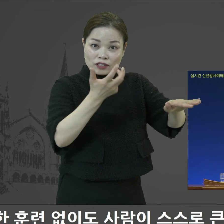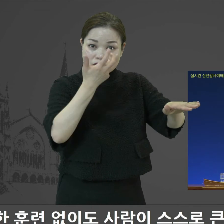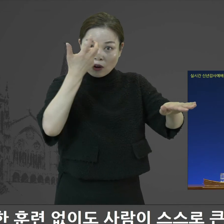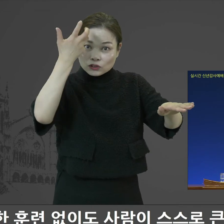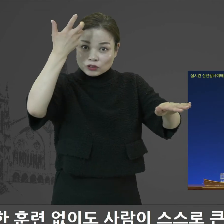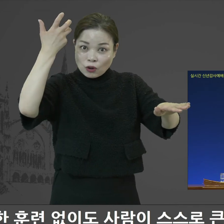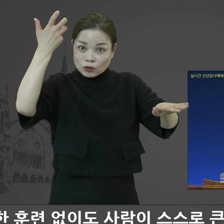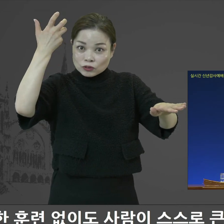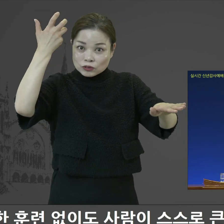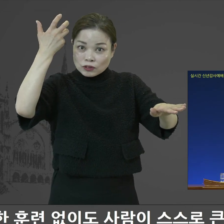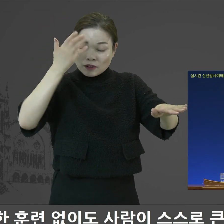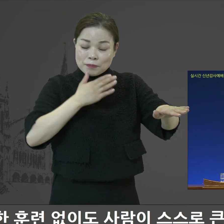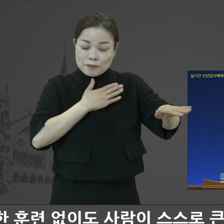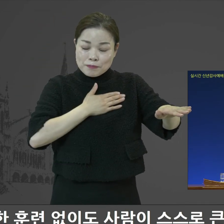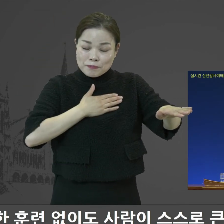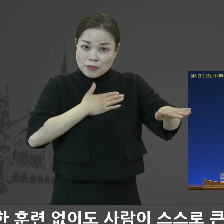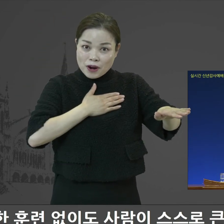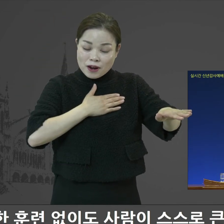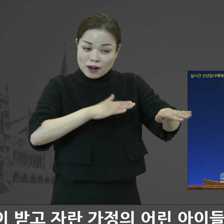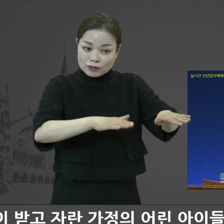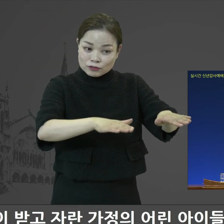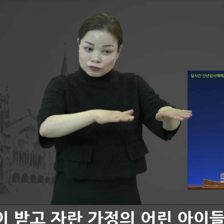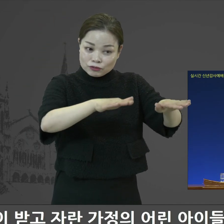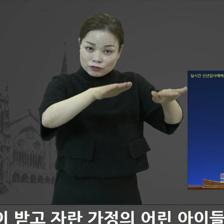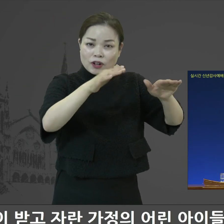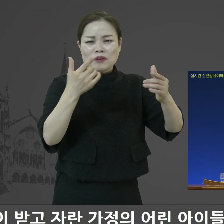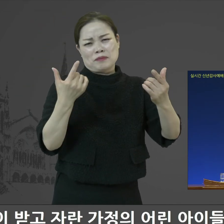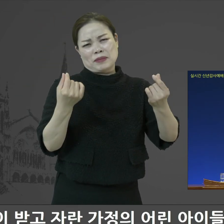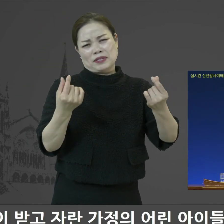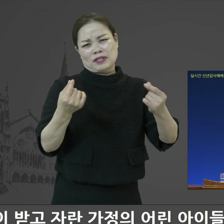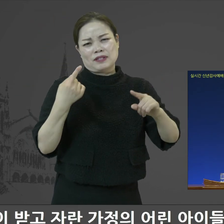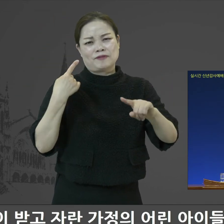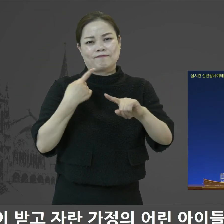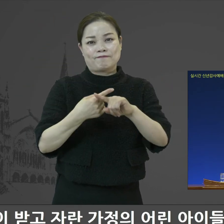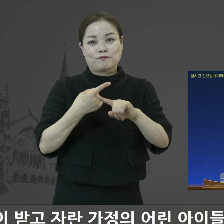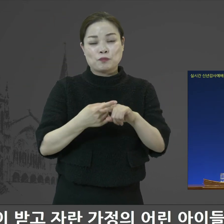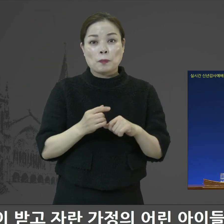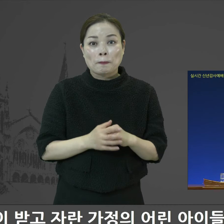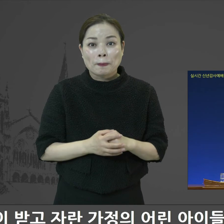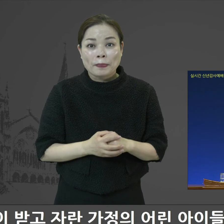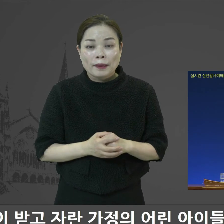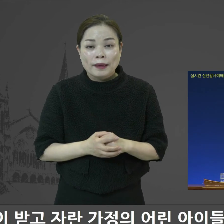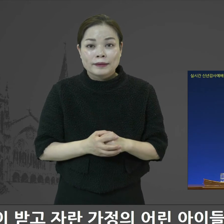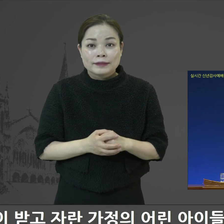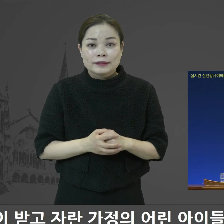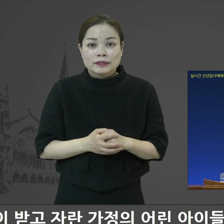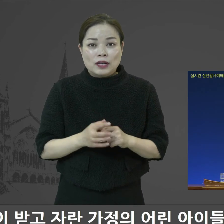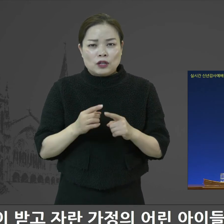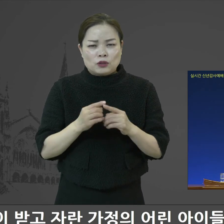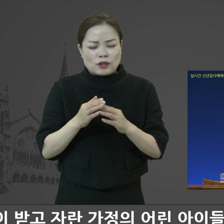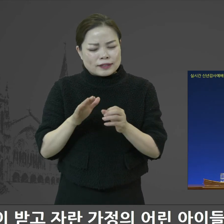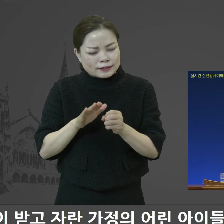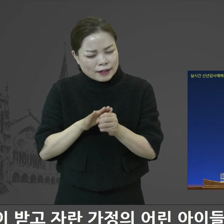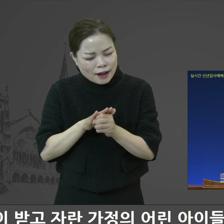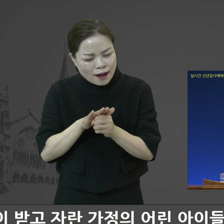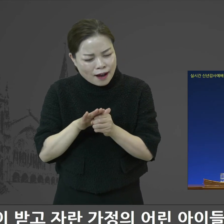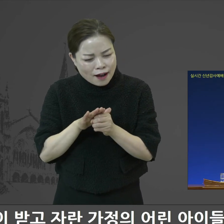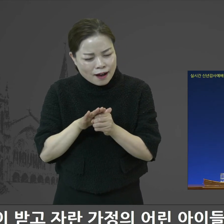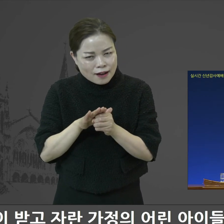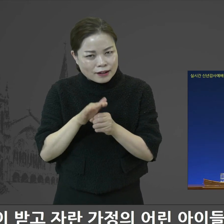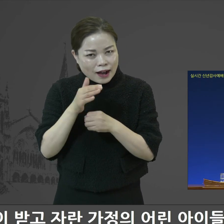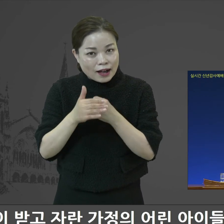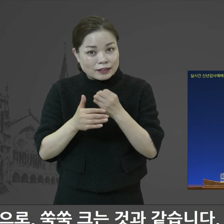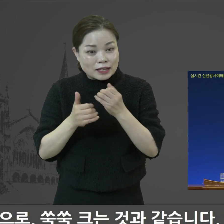영적으로, 감성적으로 쑥쑥 크는 거, 그거와 같습니다. 여러분, 교회가 사랑으로